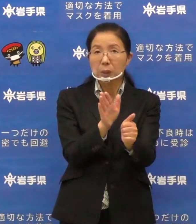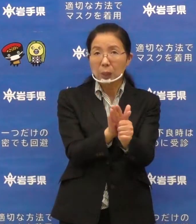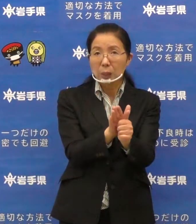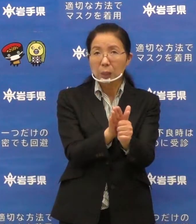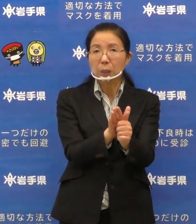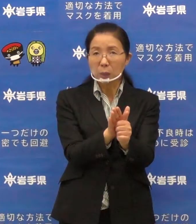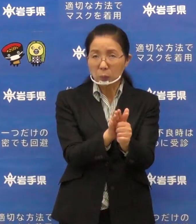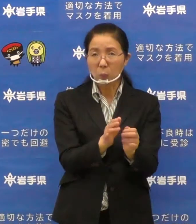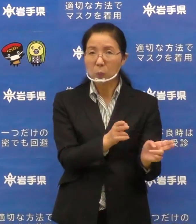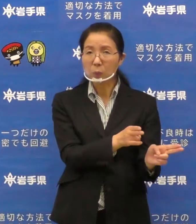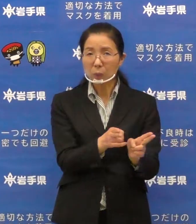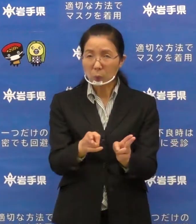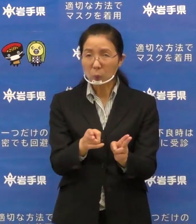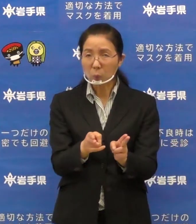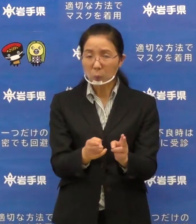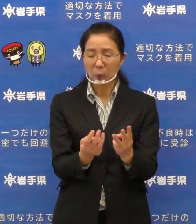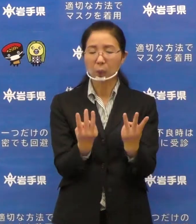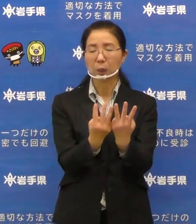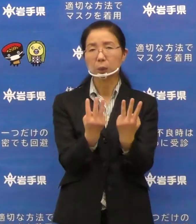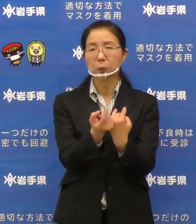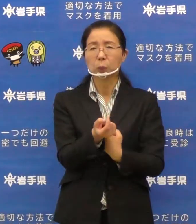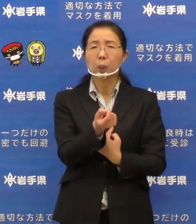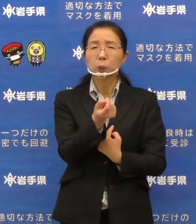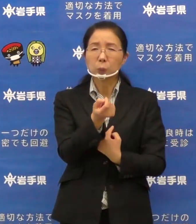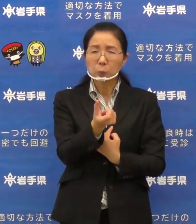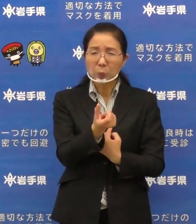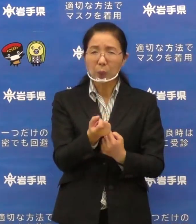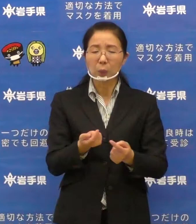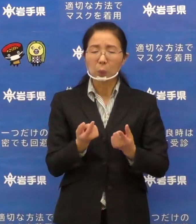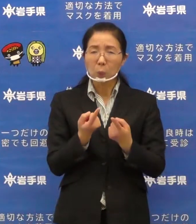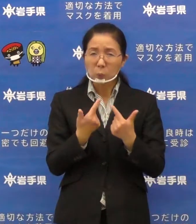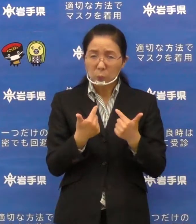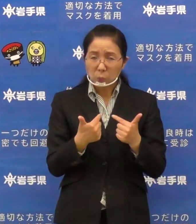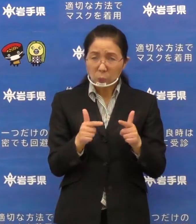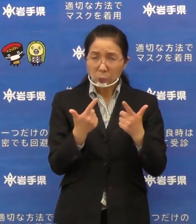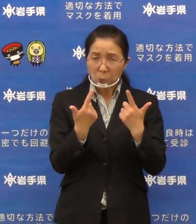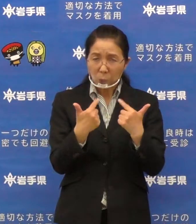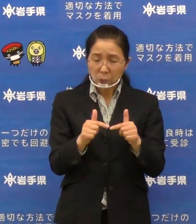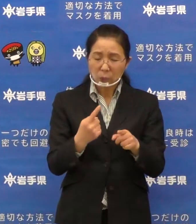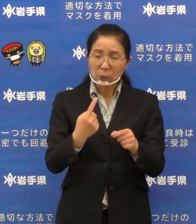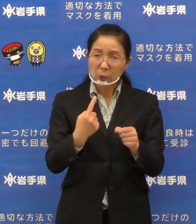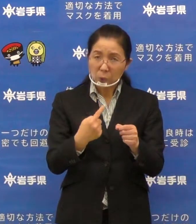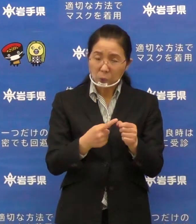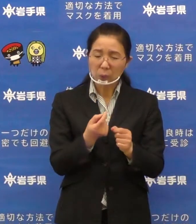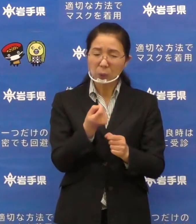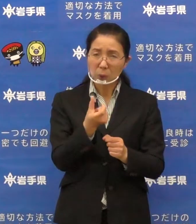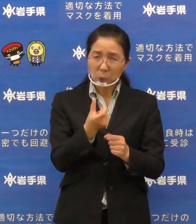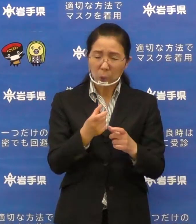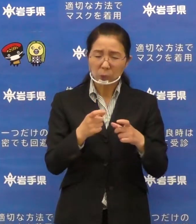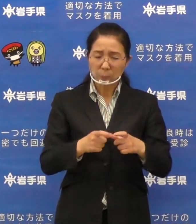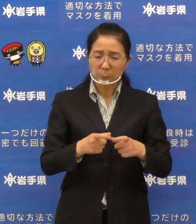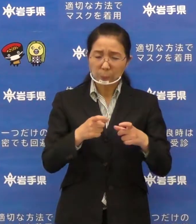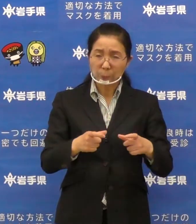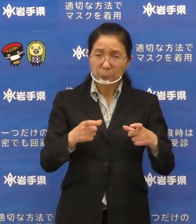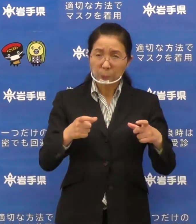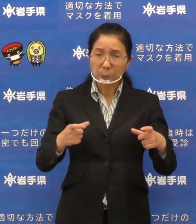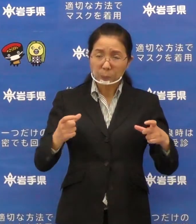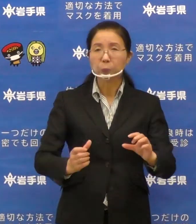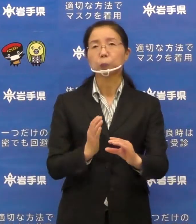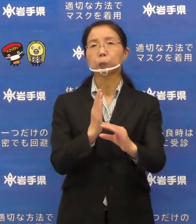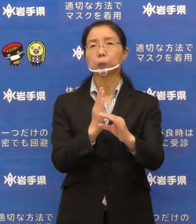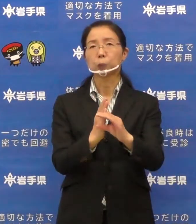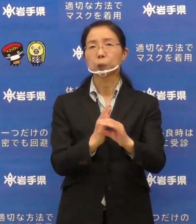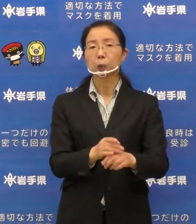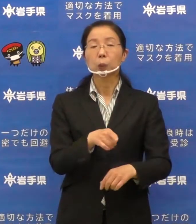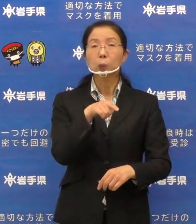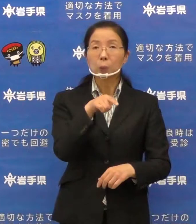少人数ずつではありますけれども、こう毎年着実に増えていくという意味では、これが医